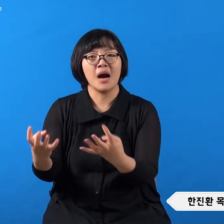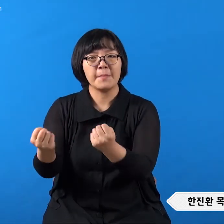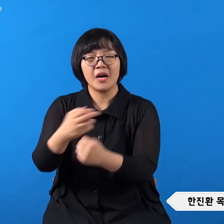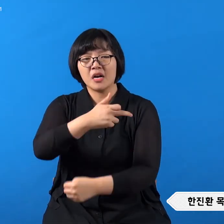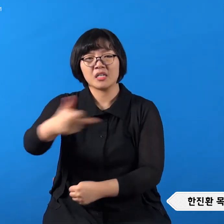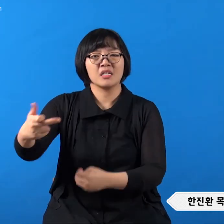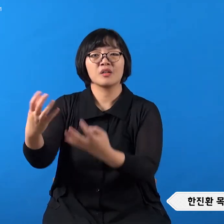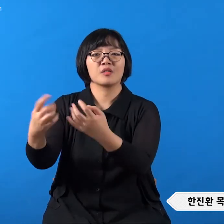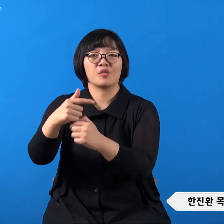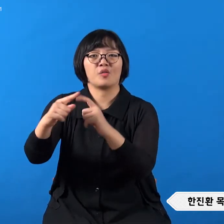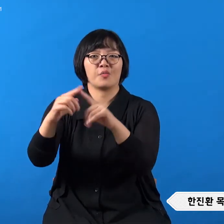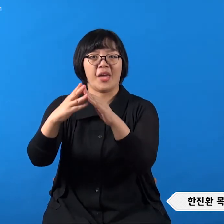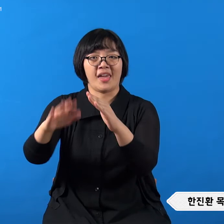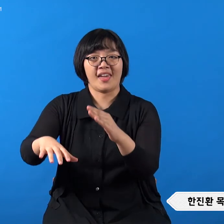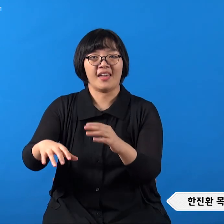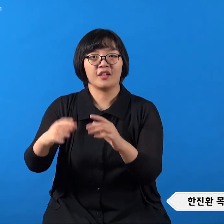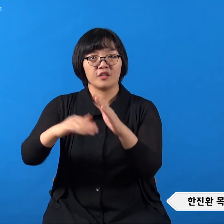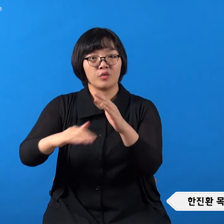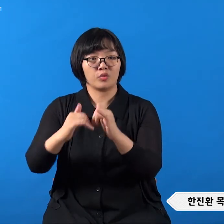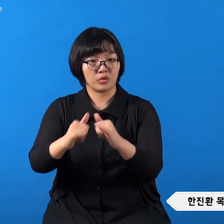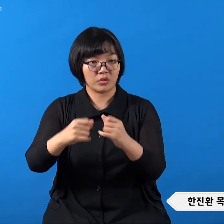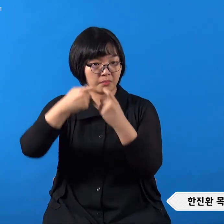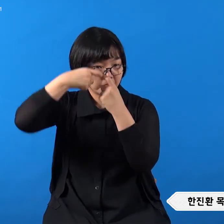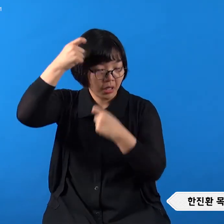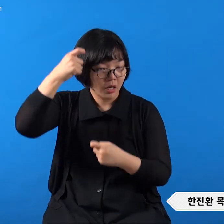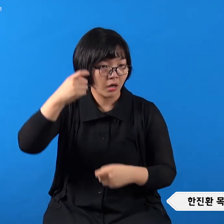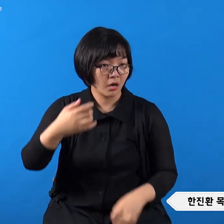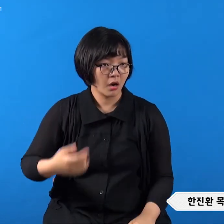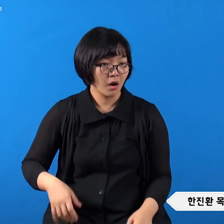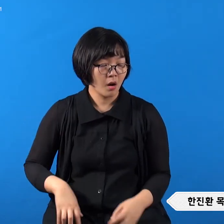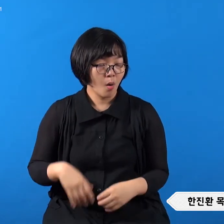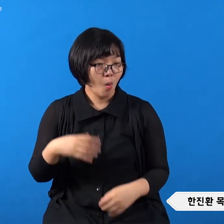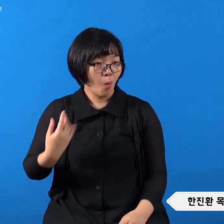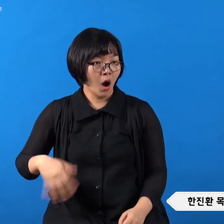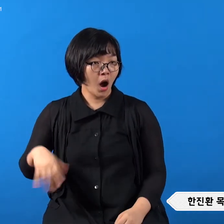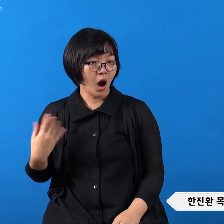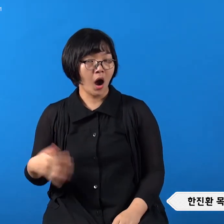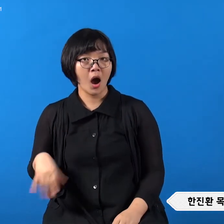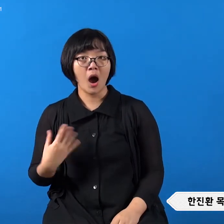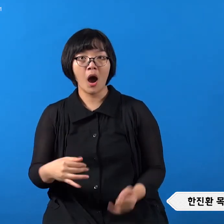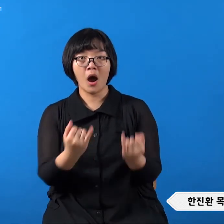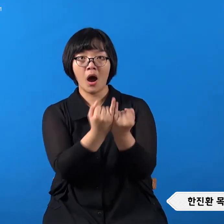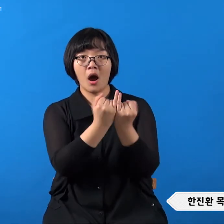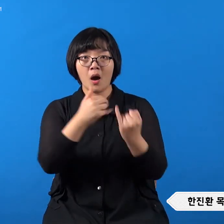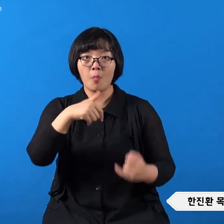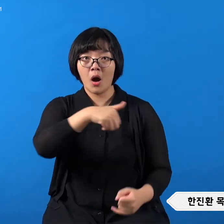자기들 눈앞에서 벌어진 기적 앞에 그냥 벌린 입을 다물지를 못했다고 합니다.